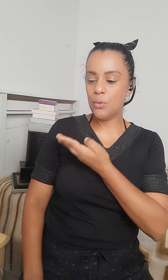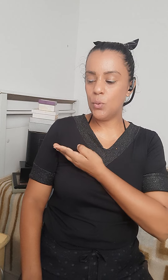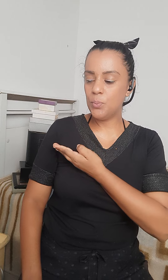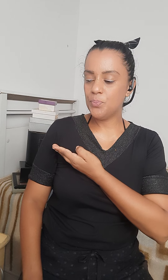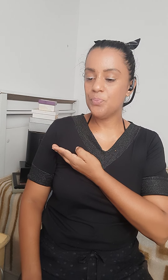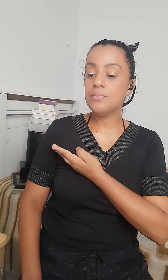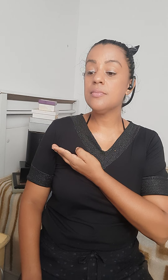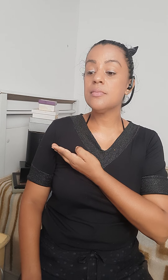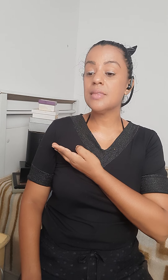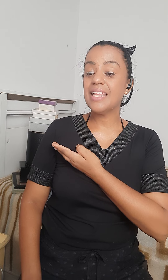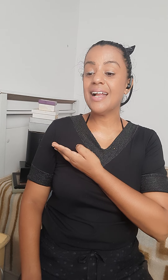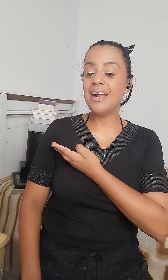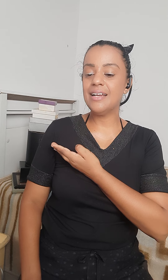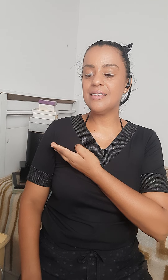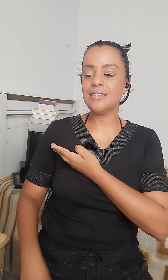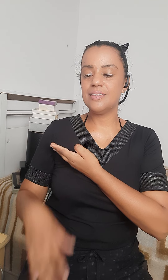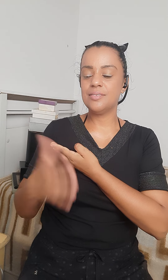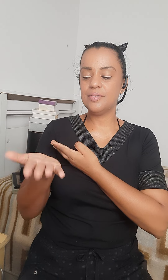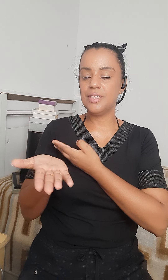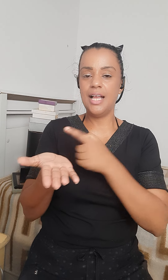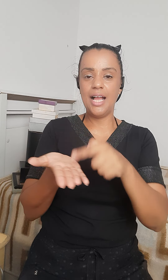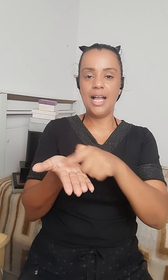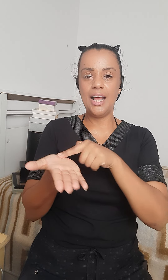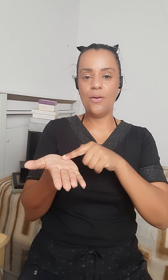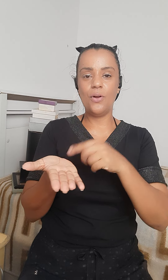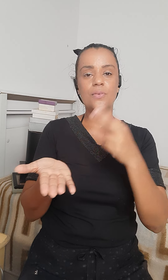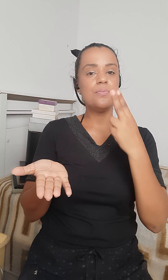amigo, carta, ó,